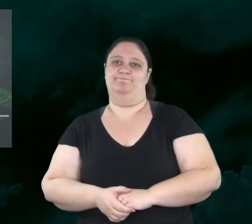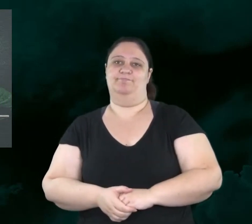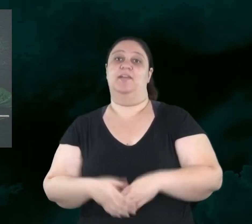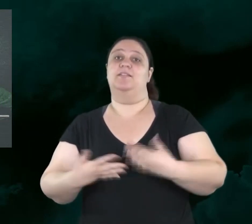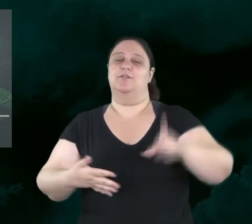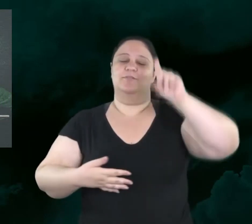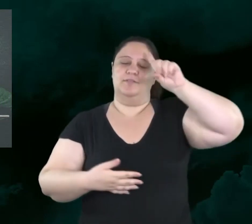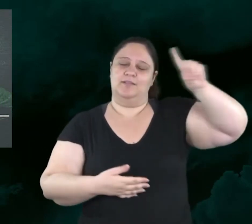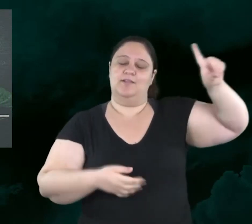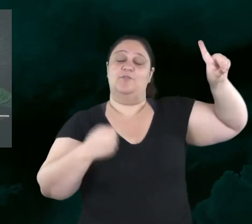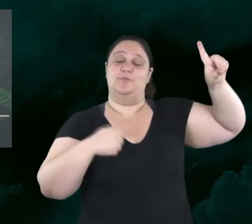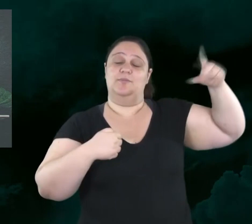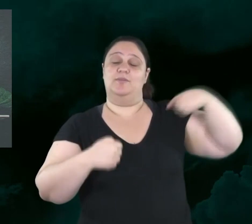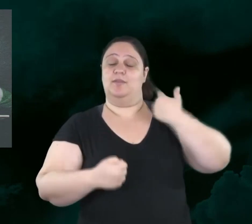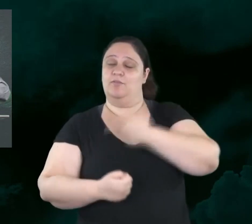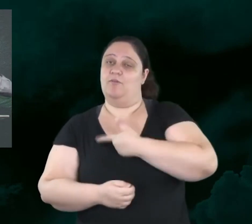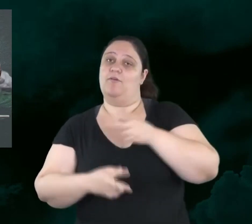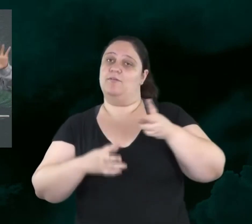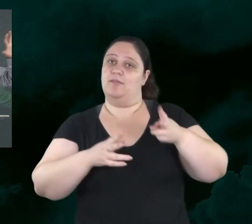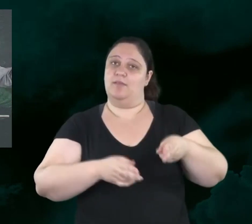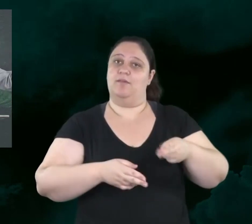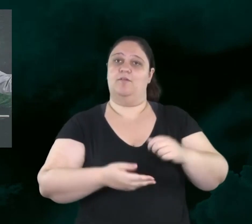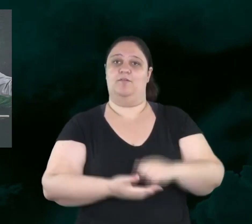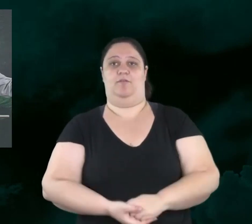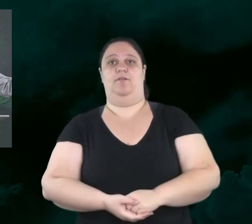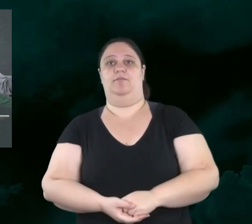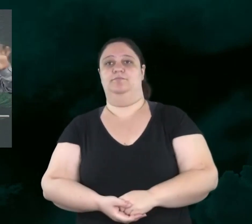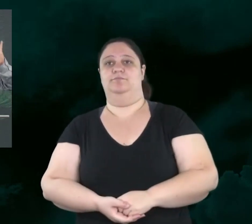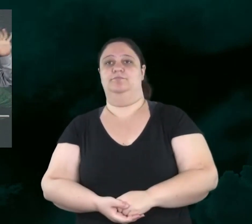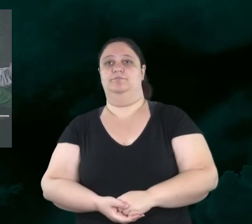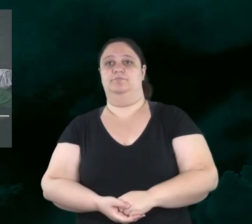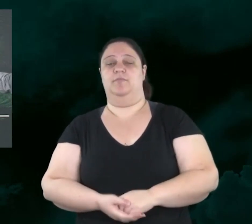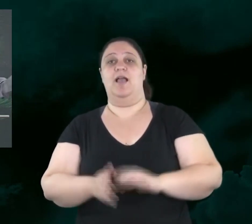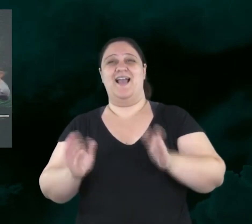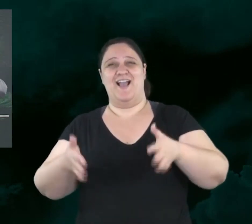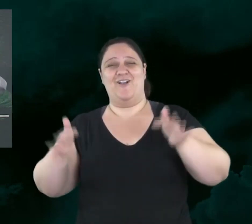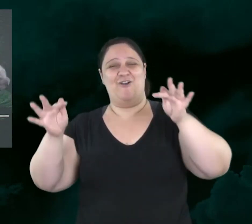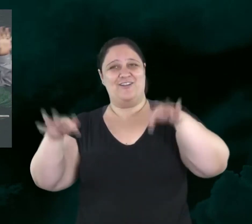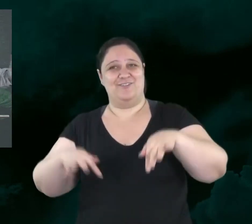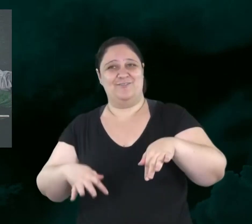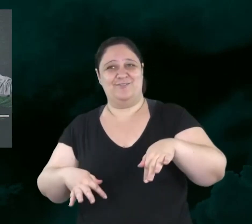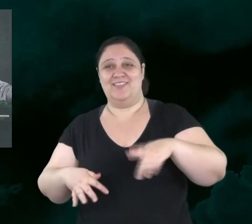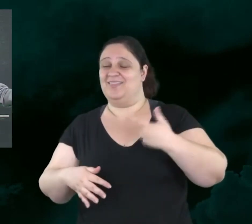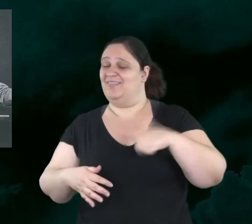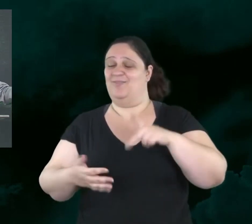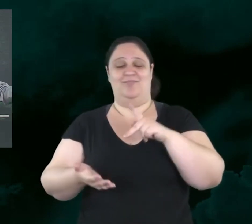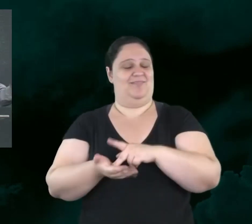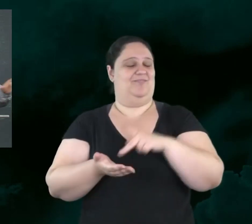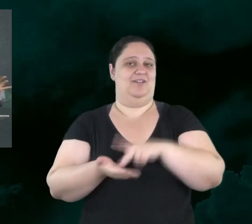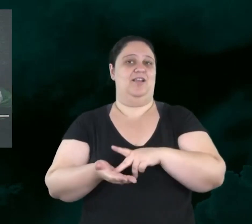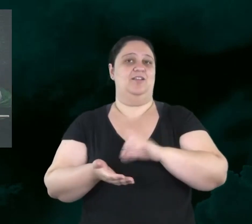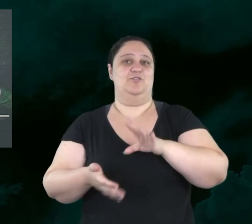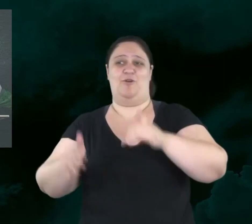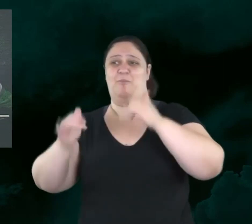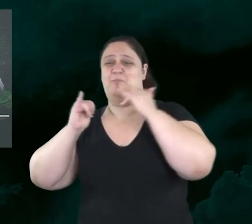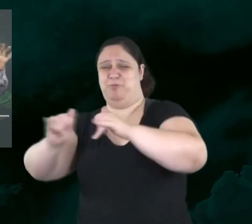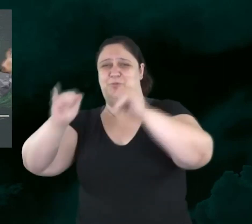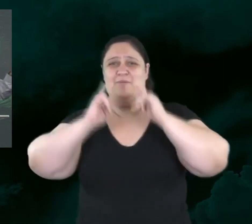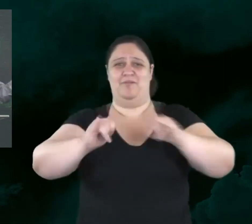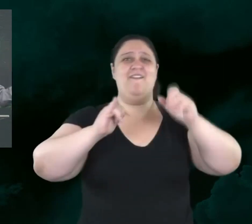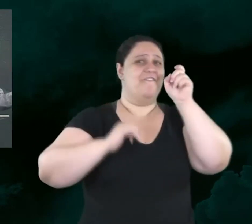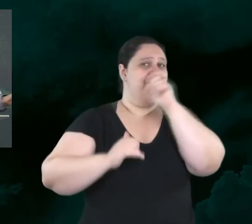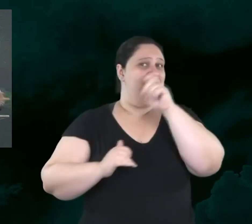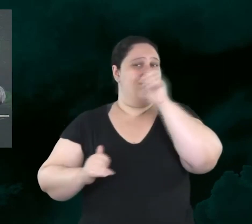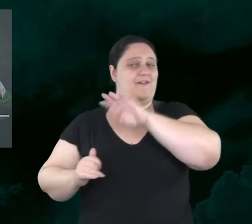no final dos tempos, onde não há verdade, só há mentira, só há desinformação, meias